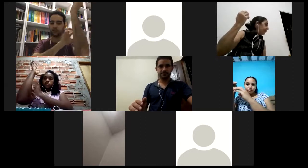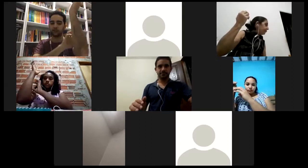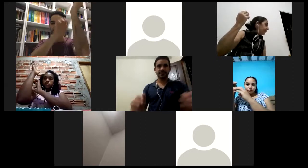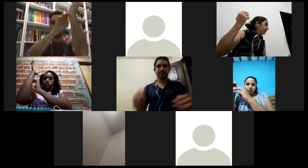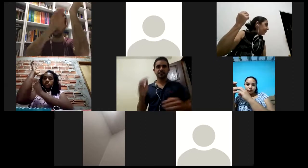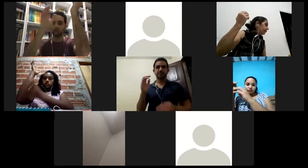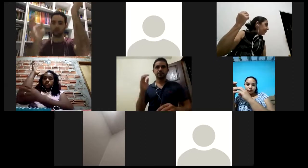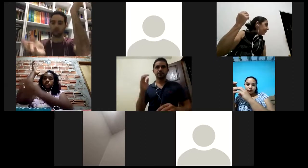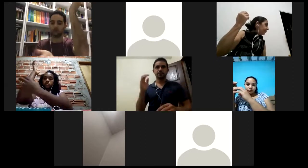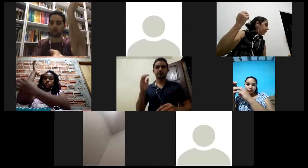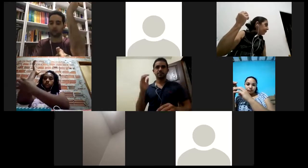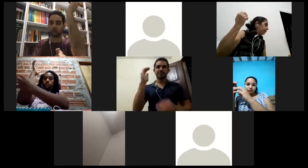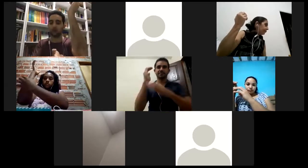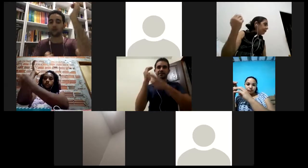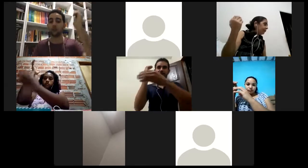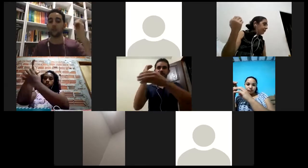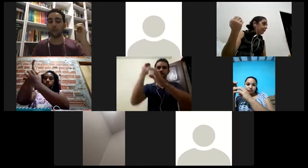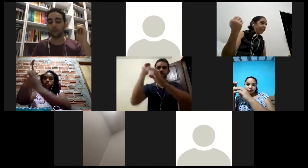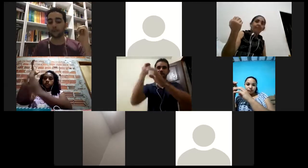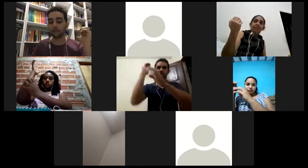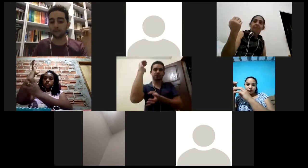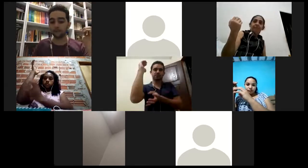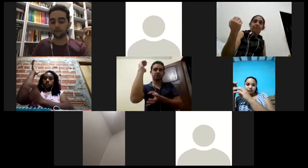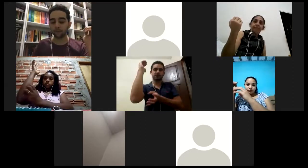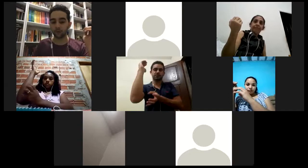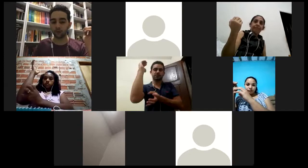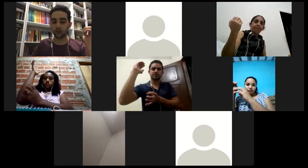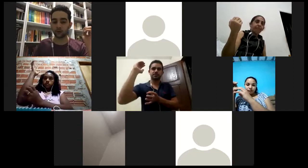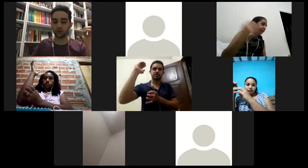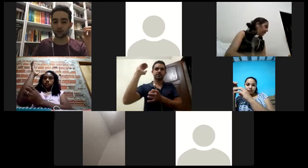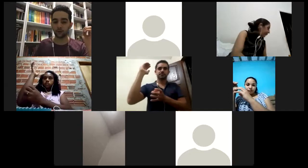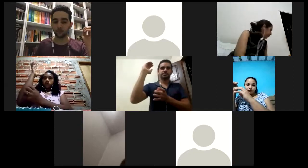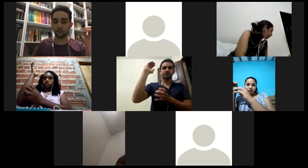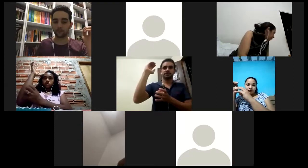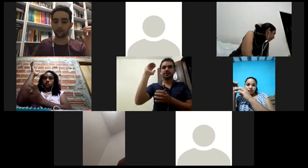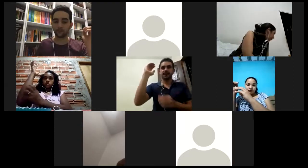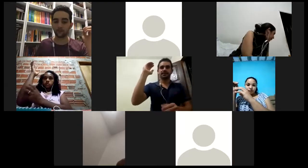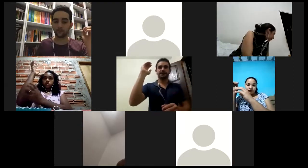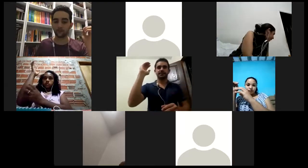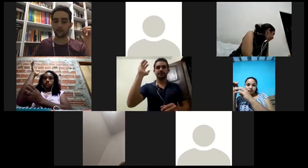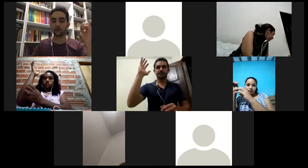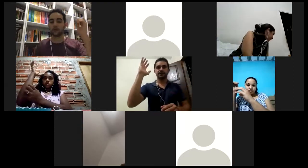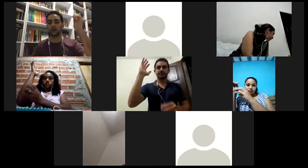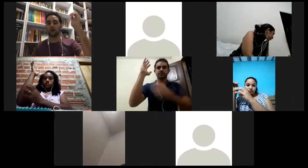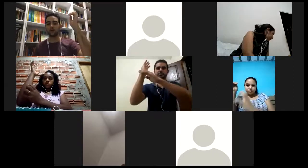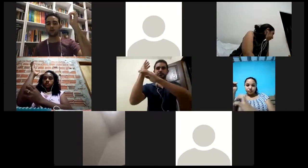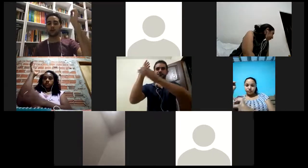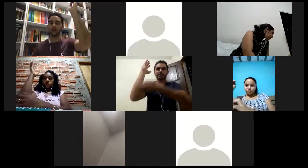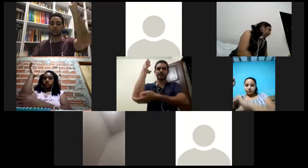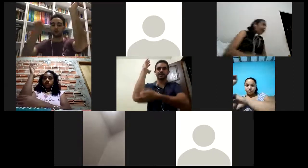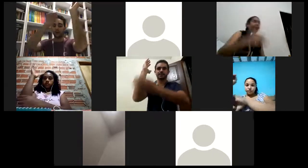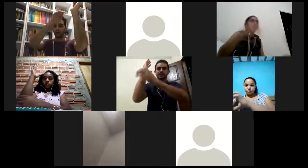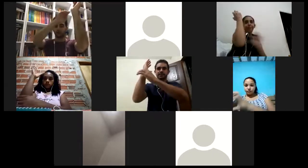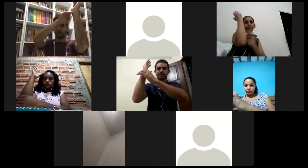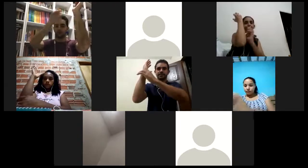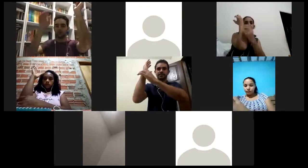pontinhas. Então eu digo que é O uma movimento coisa... é para frente ou é dos lados? Do que? De qual sinal? Da jaca. Quando eu digo Da jaca